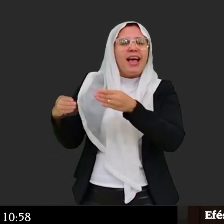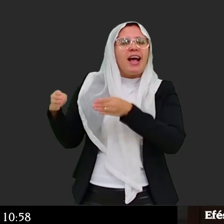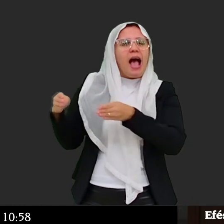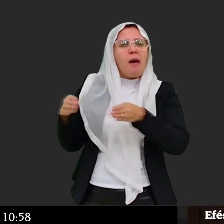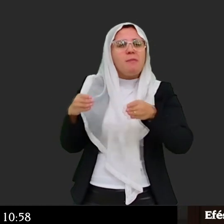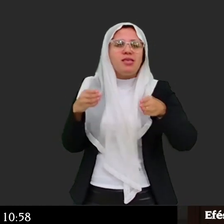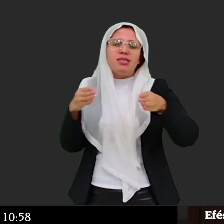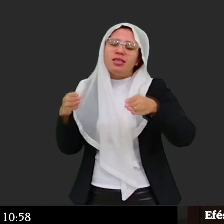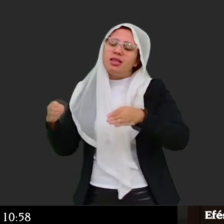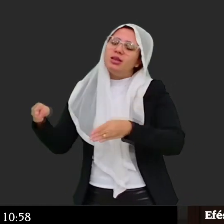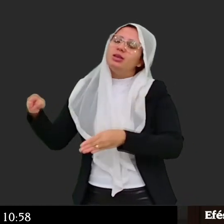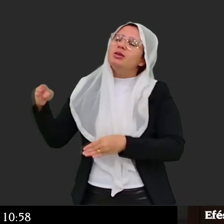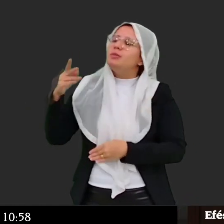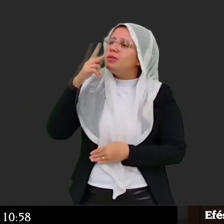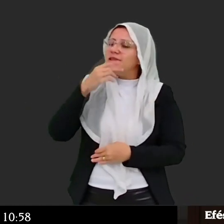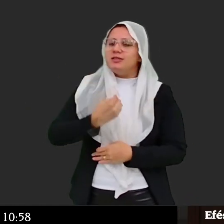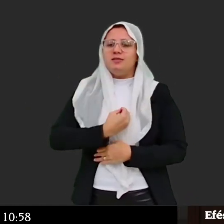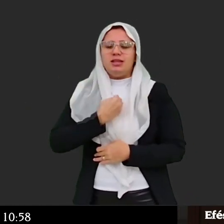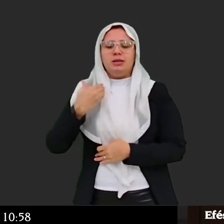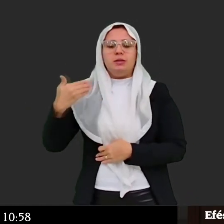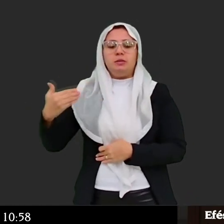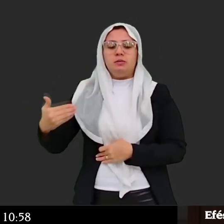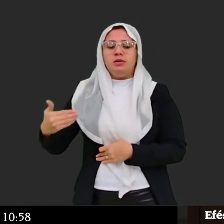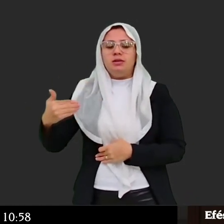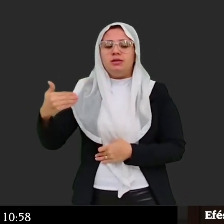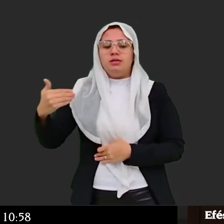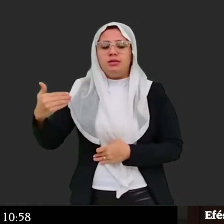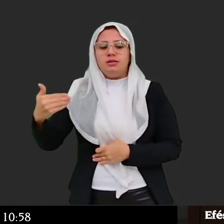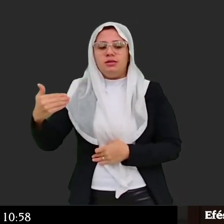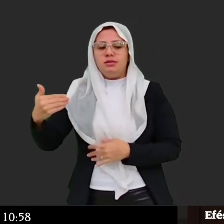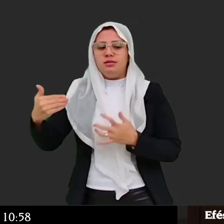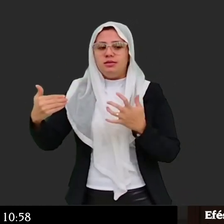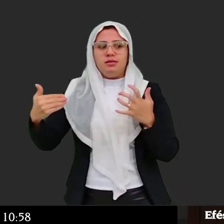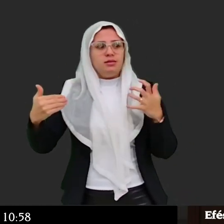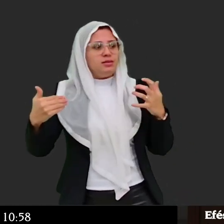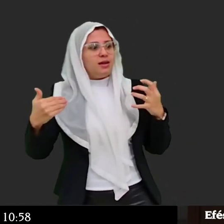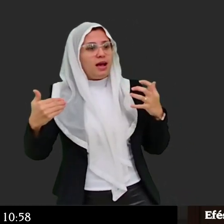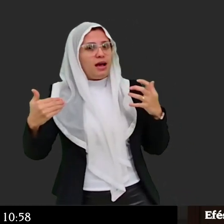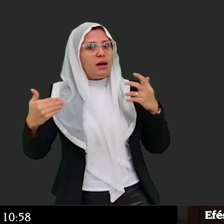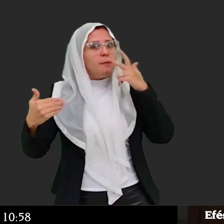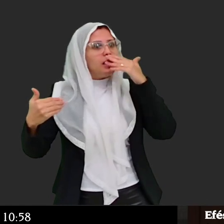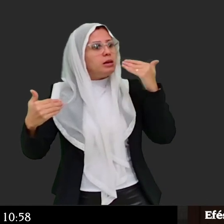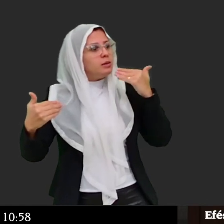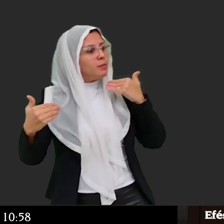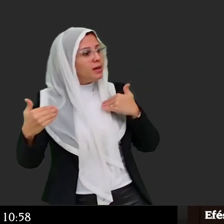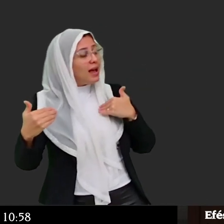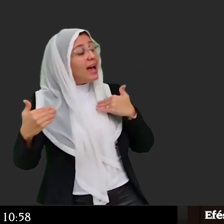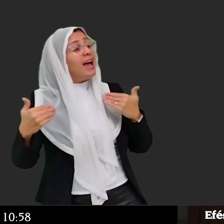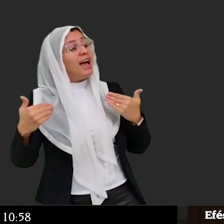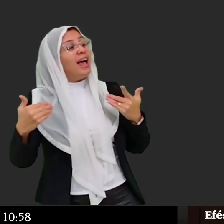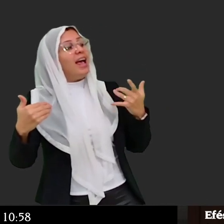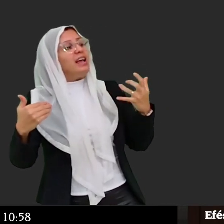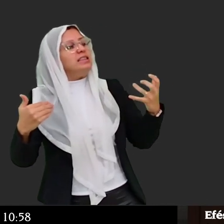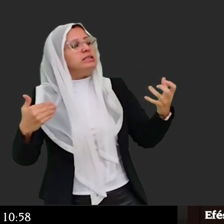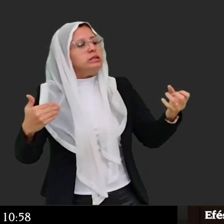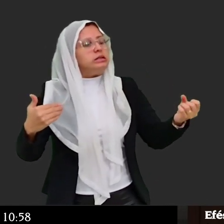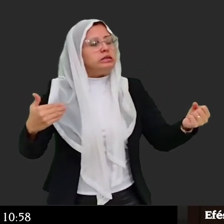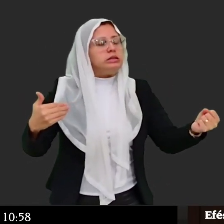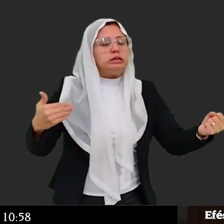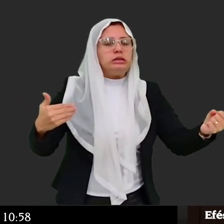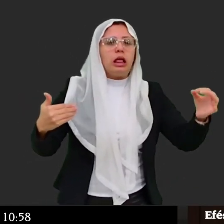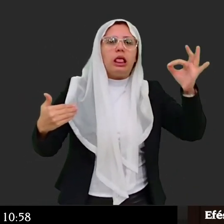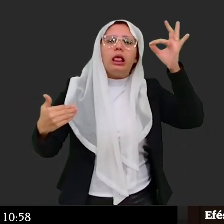encontra alguém que lhe pede, que quer fazer companhia e aceita, e pode dar lugar a este